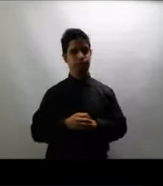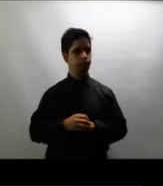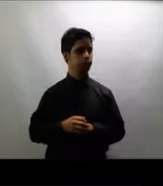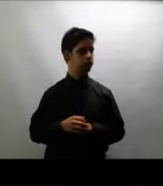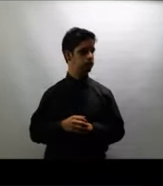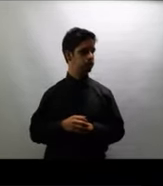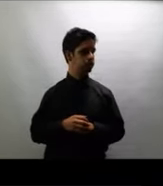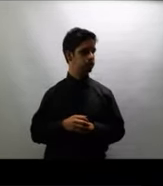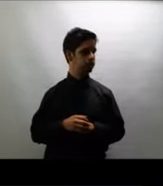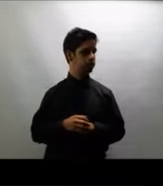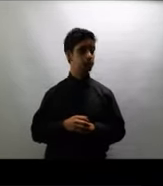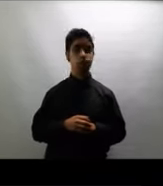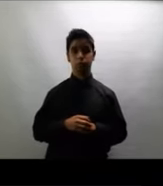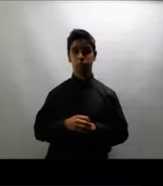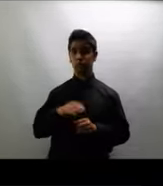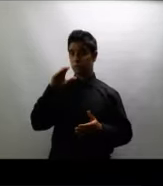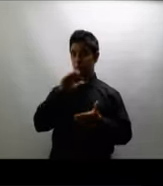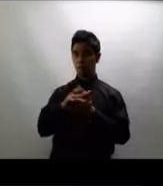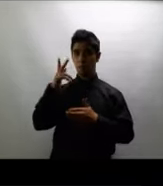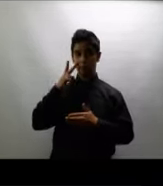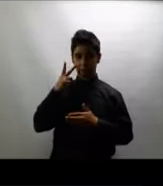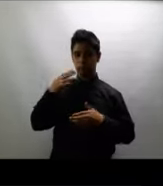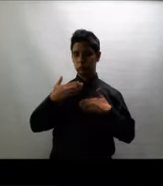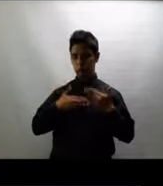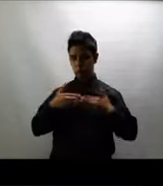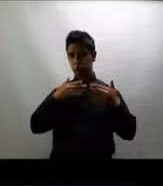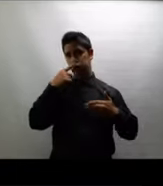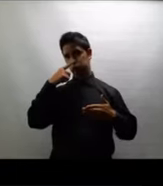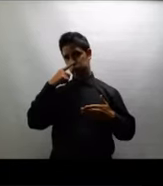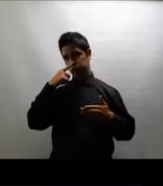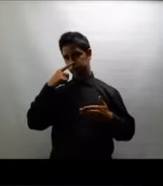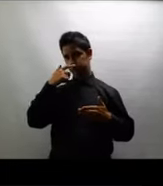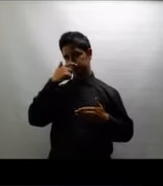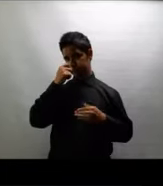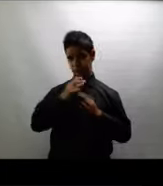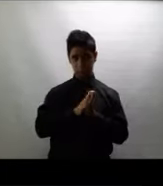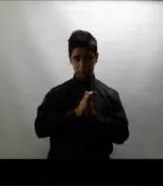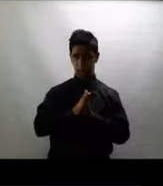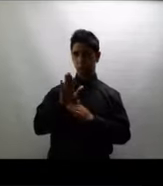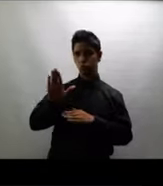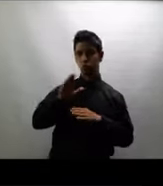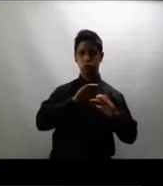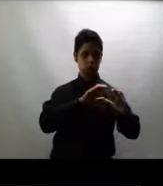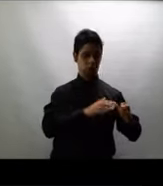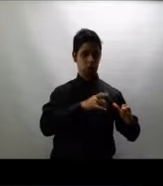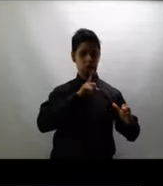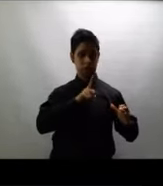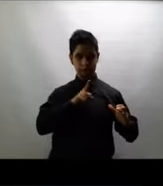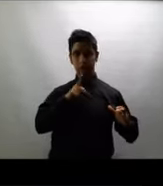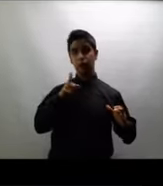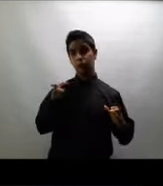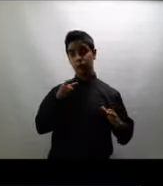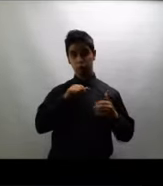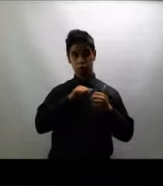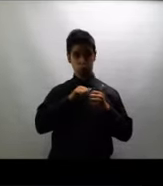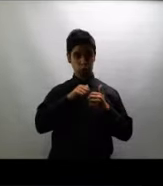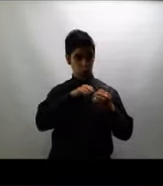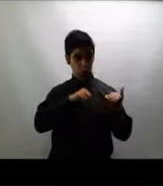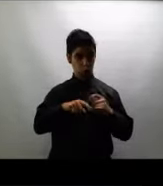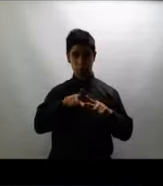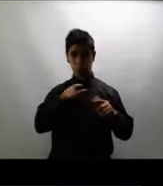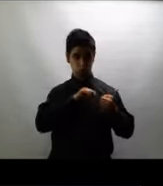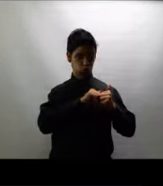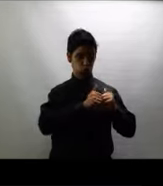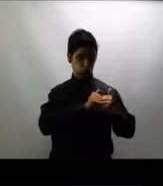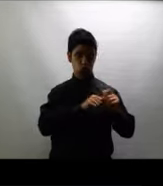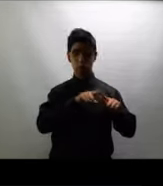Creo que va a ser bien interesante lo que pueda pasar en su categoría, porque definitivamente es fuerte. Todavía el disco está empezando a correr